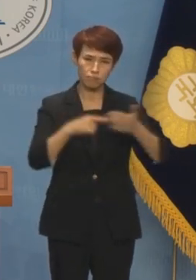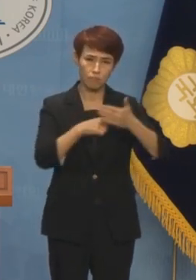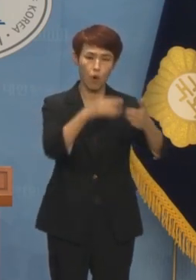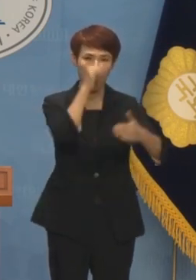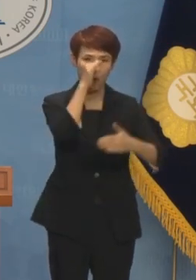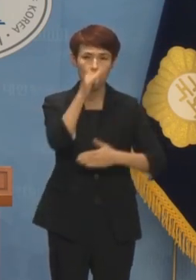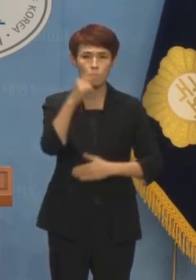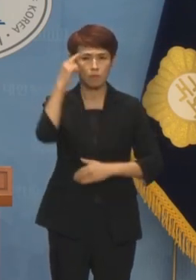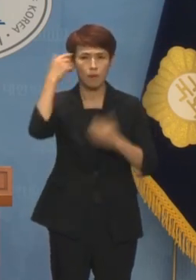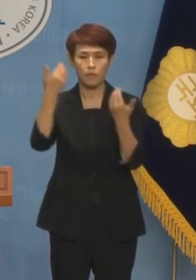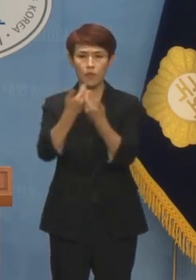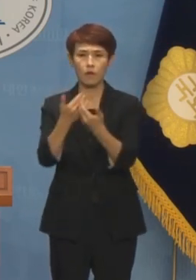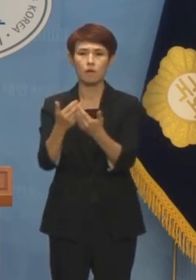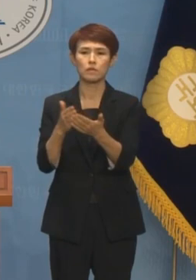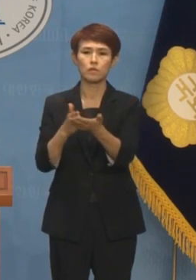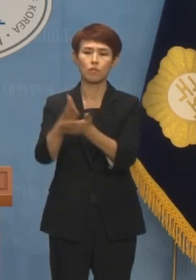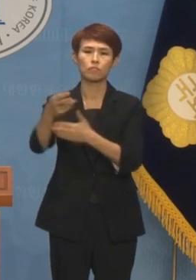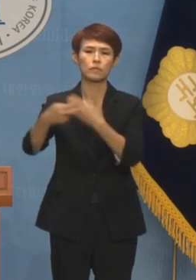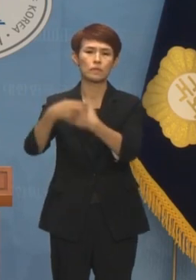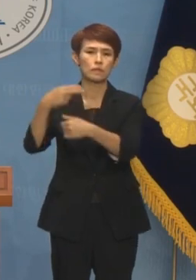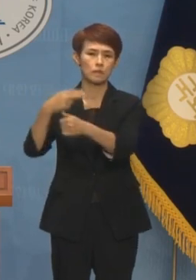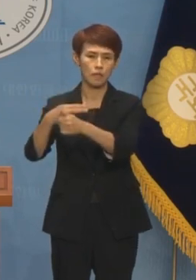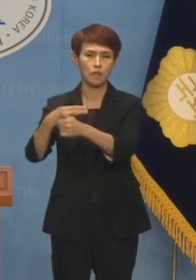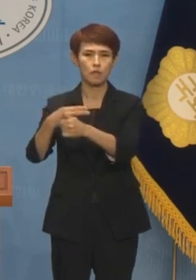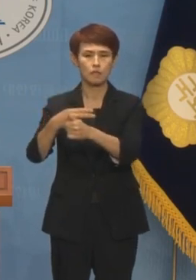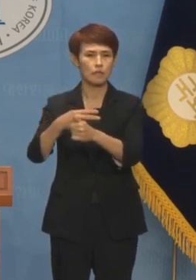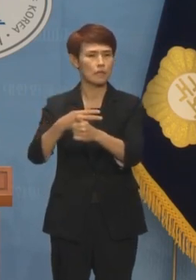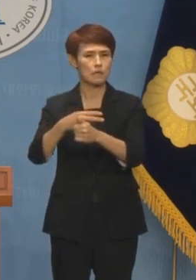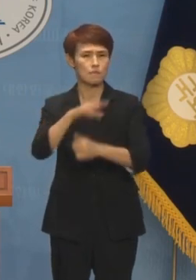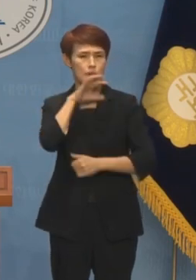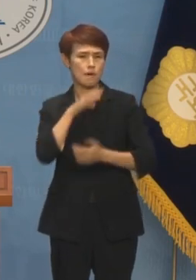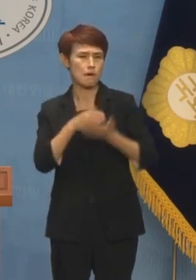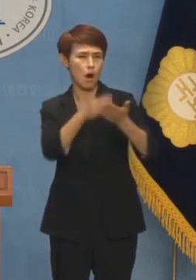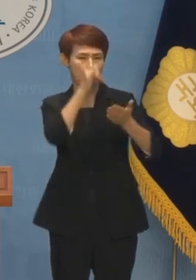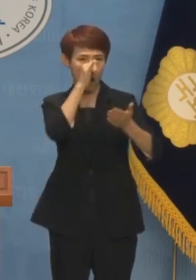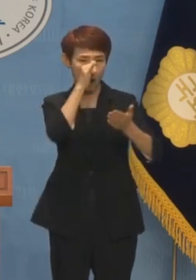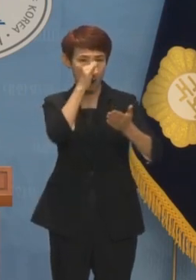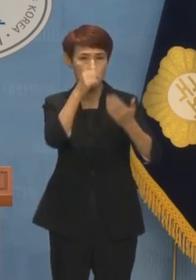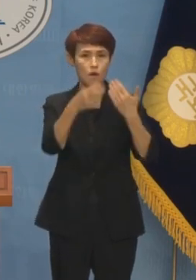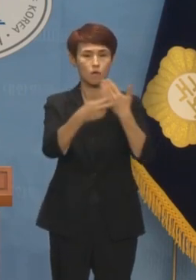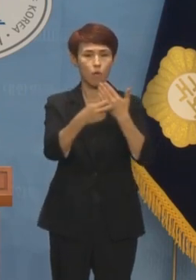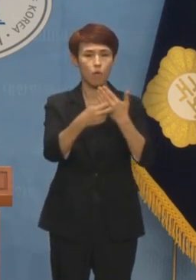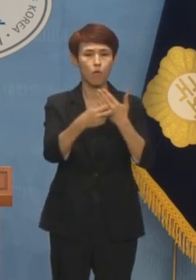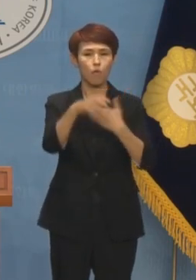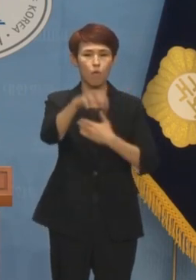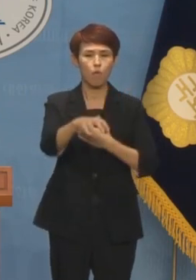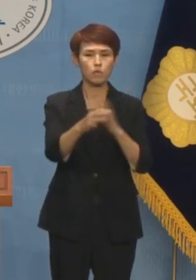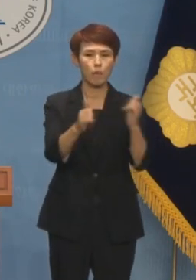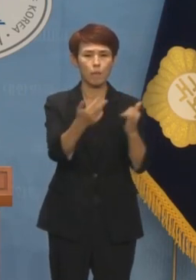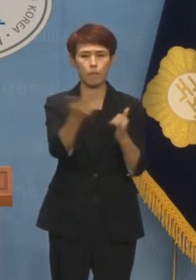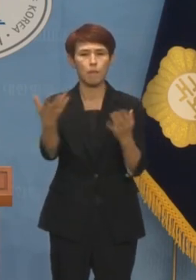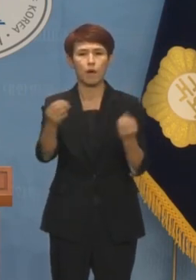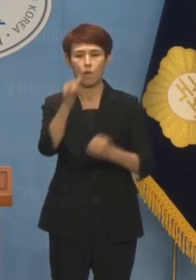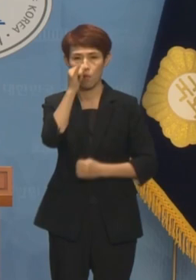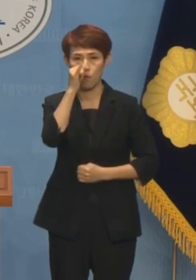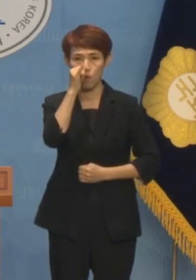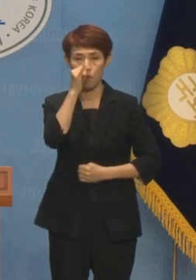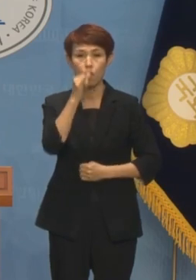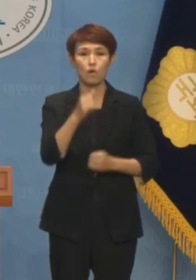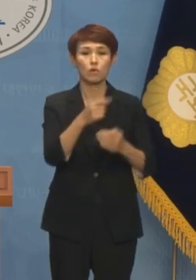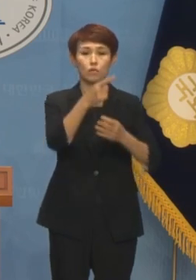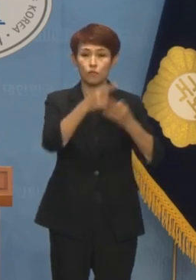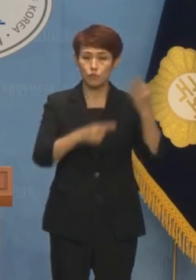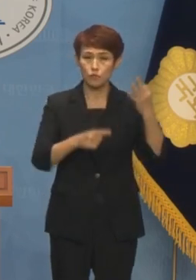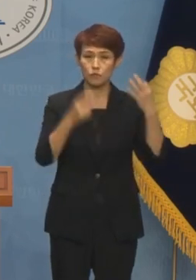반대하는 전공의를 비롯한 의료계의 집단 행동으로 의료 공백이 장기화되면서 윤석열 정부의 지역 및 필수